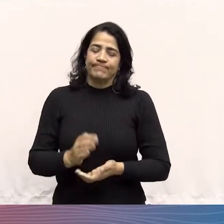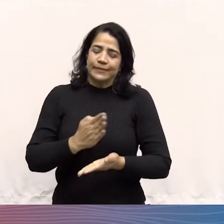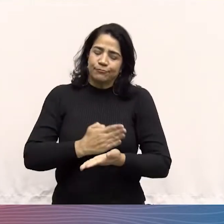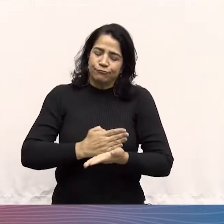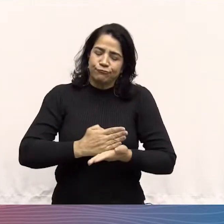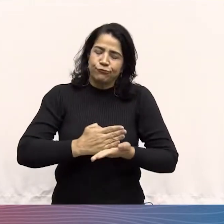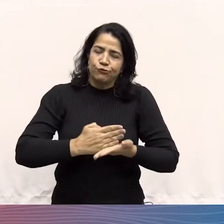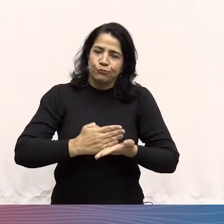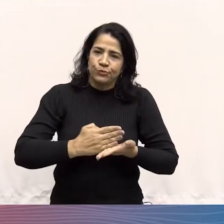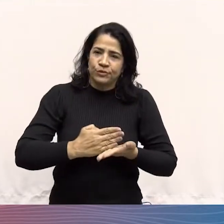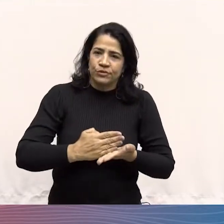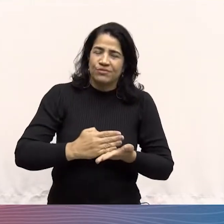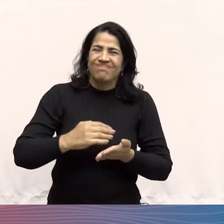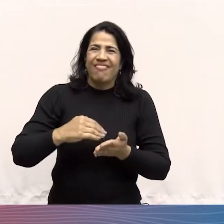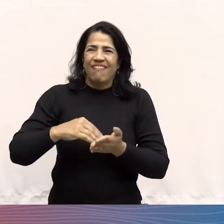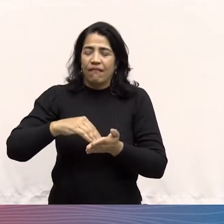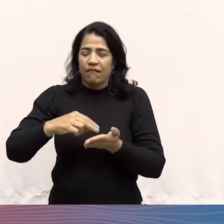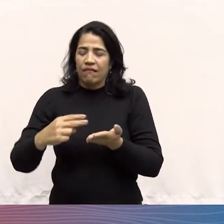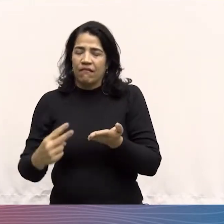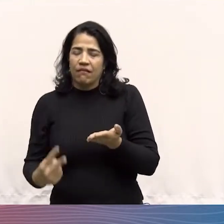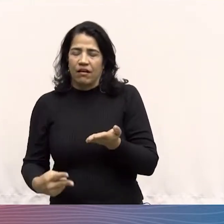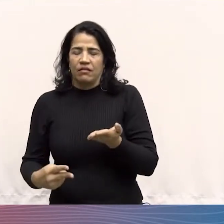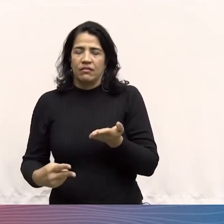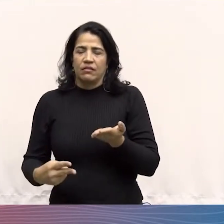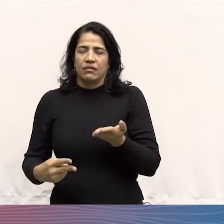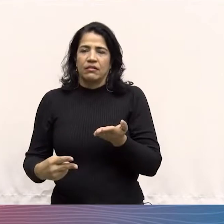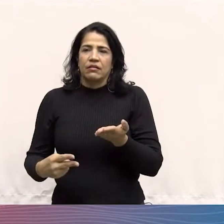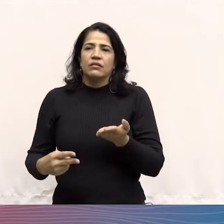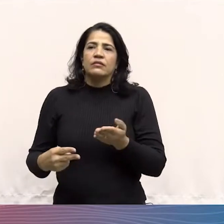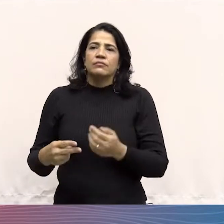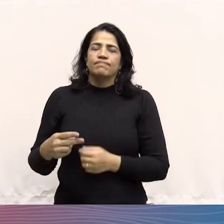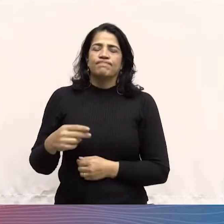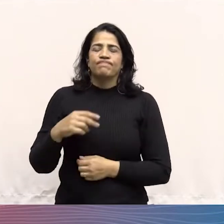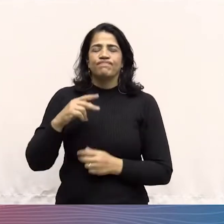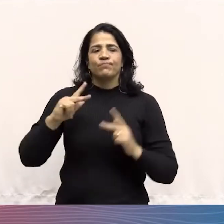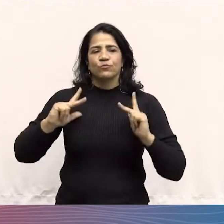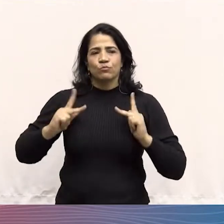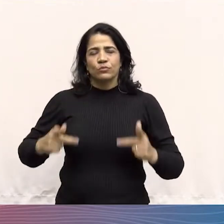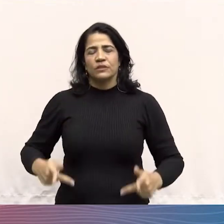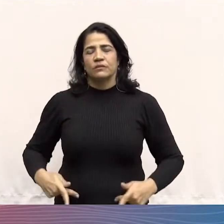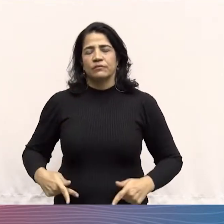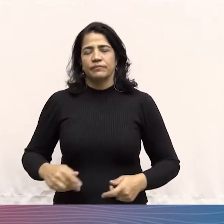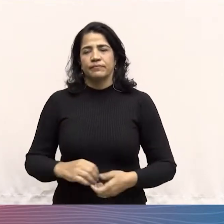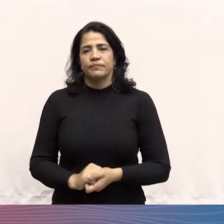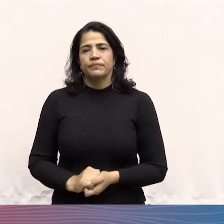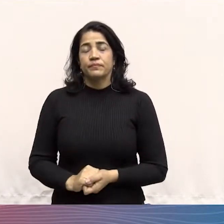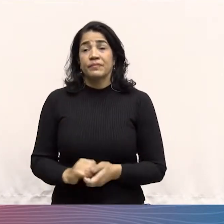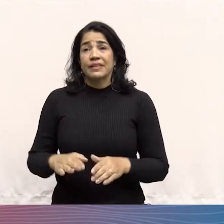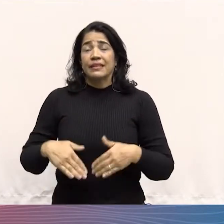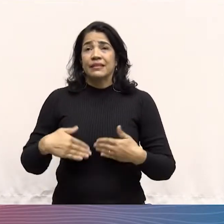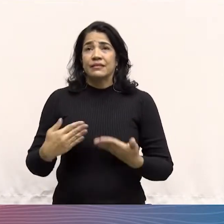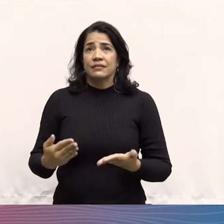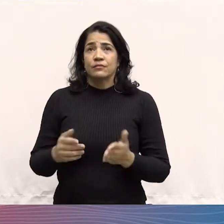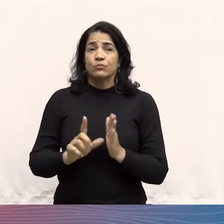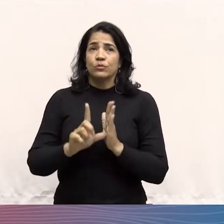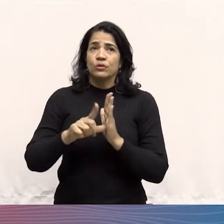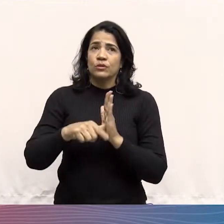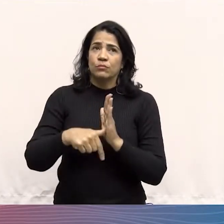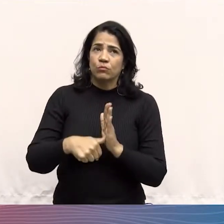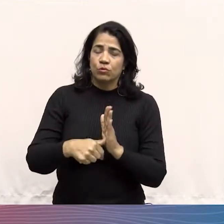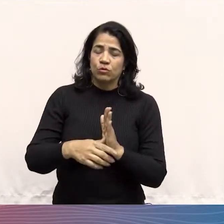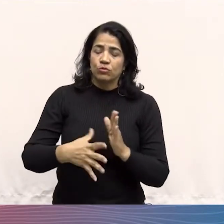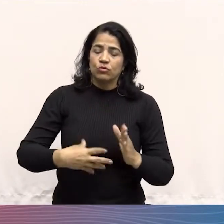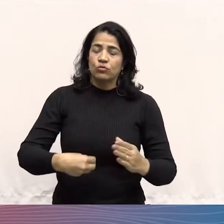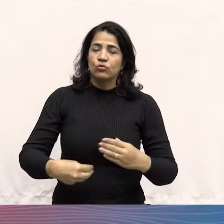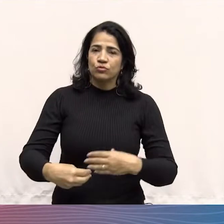história da queda do homem. Então nós vemos que depois da descendência de Adão e Eva,